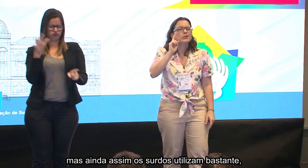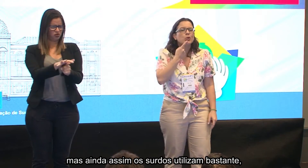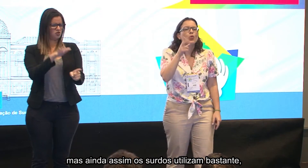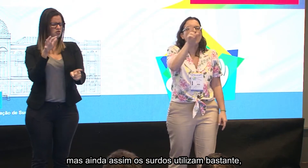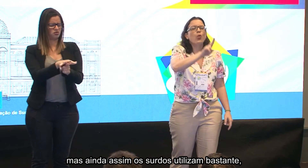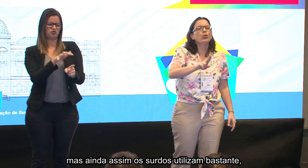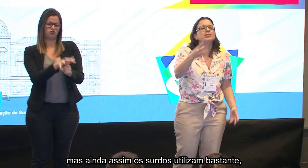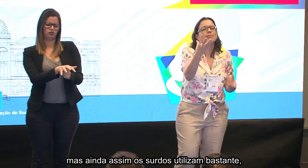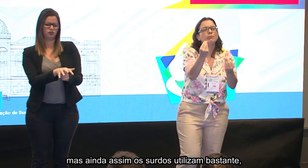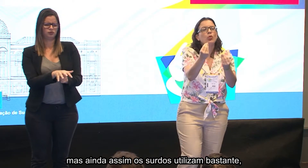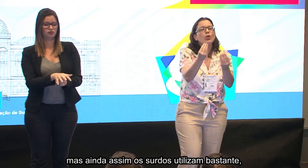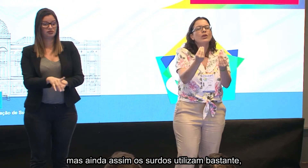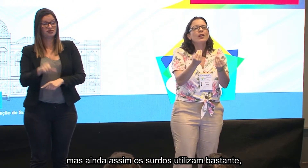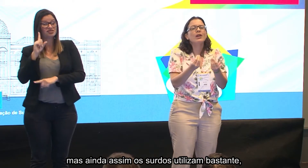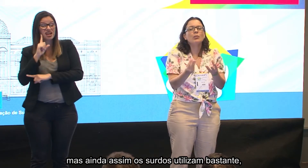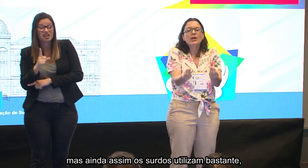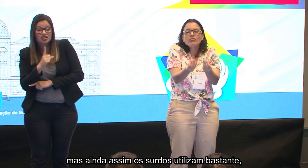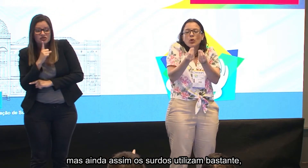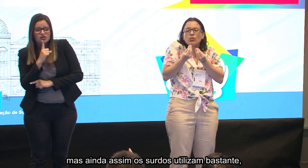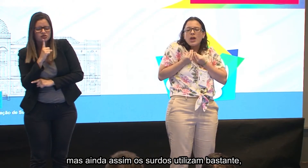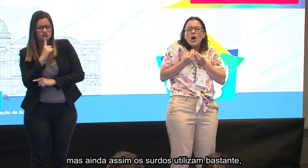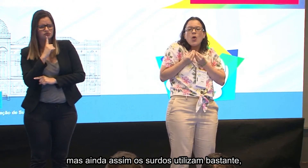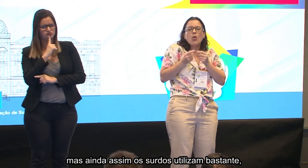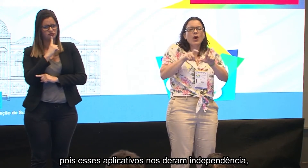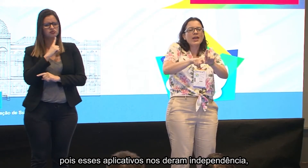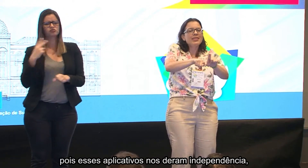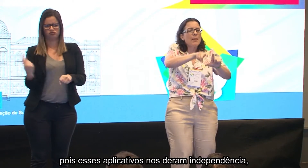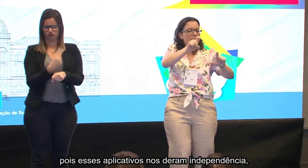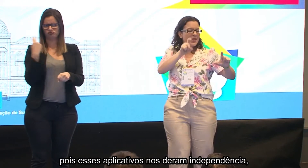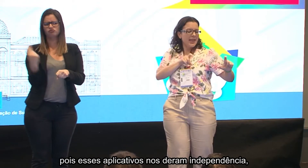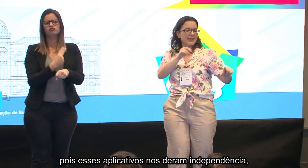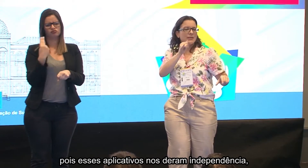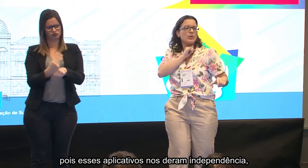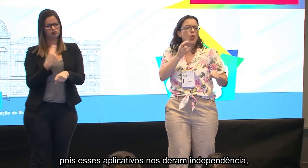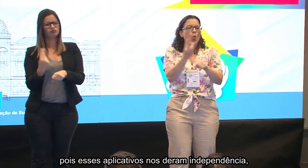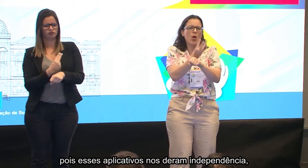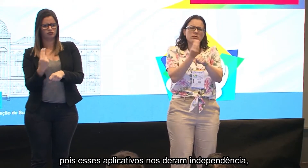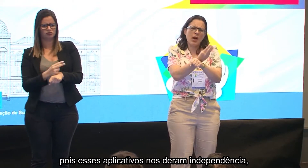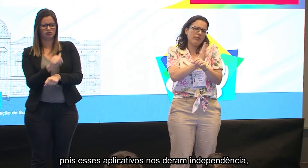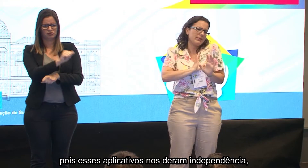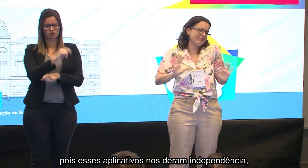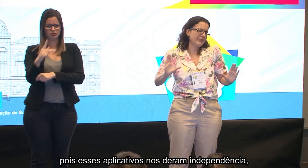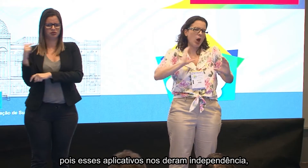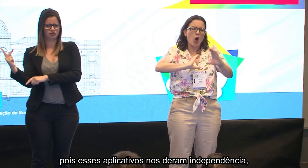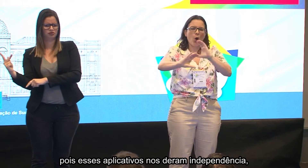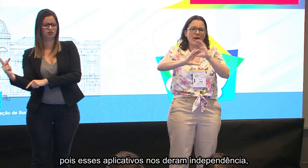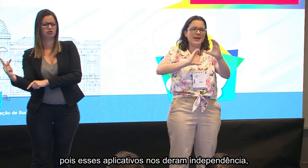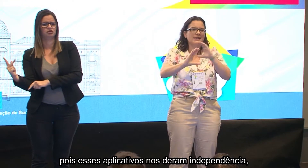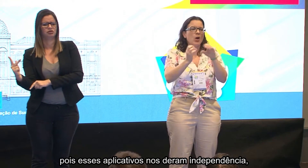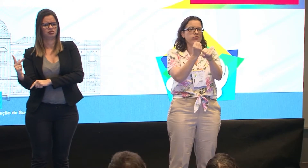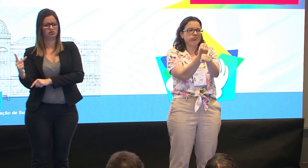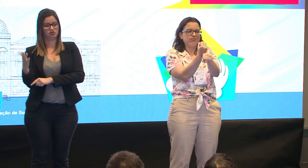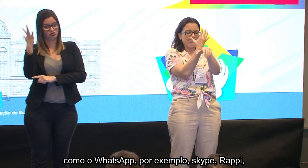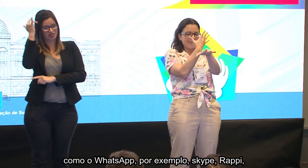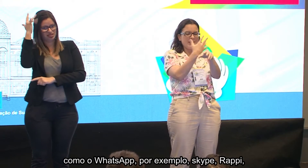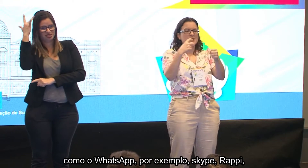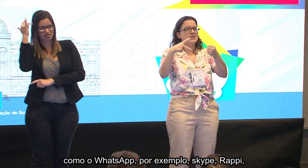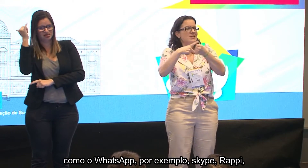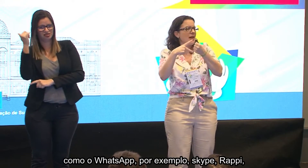Mas, ainda assim, os surdos utilizam bastante, pois esses aplicativos nos deram independência, como o WhatsApp,